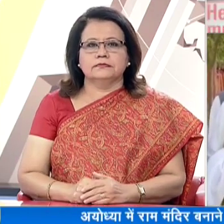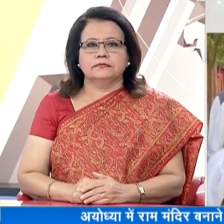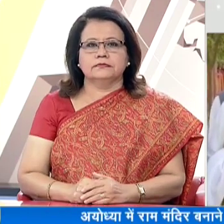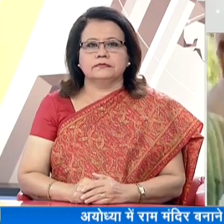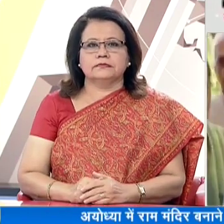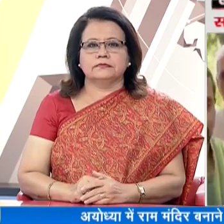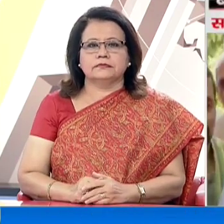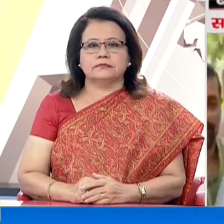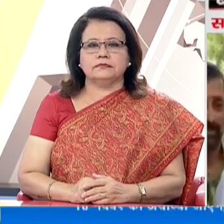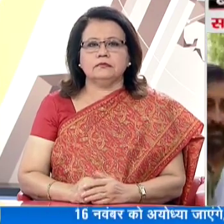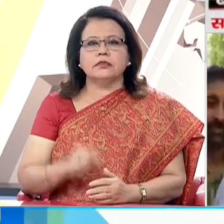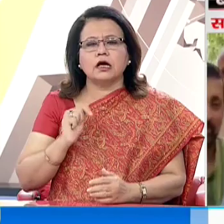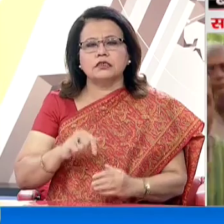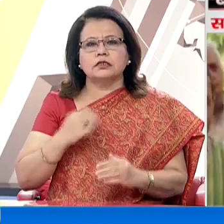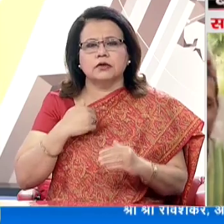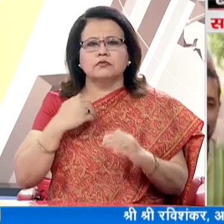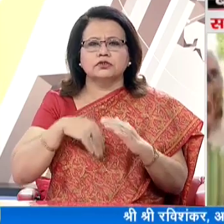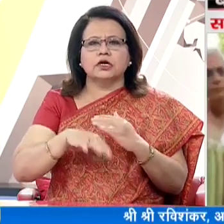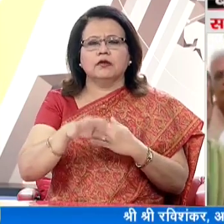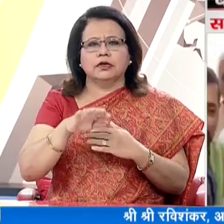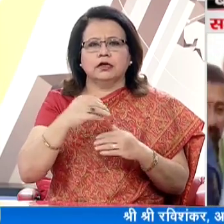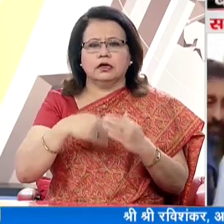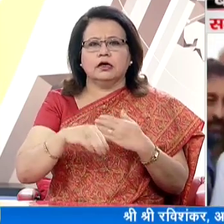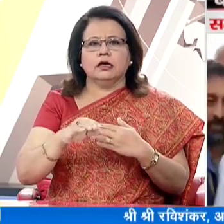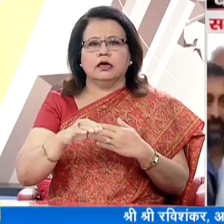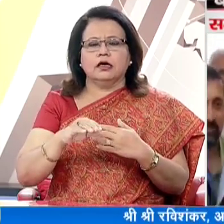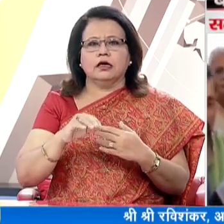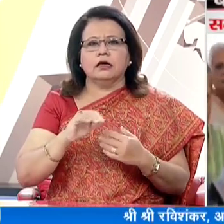आज तक जहां भी हम गए कोई स्थिति बिगड़ी नहीं है, सुधरी ही है।